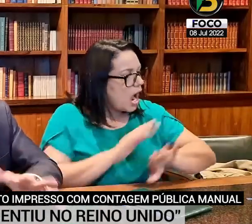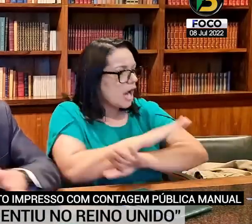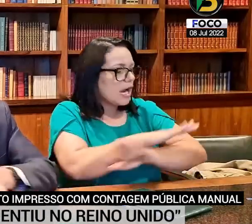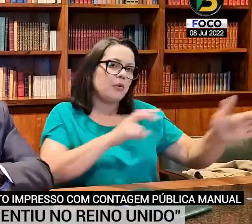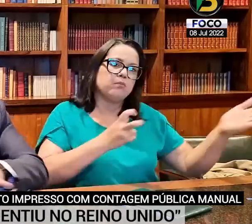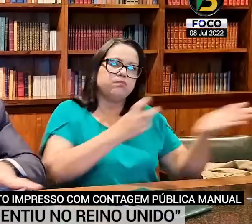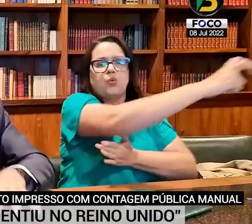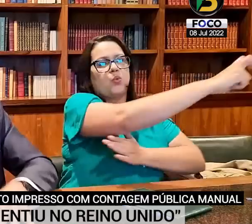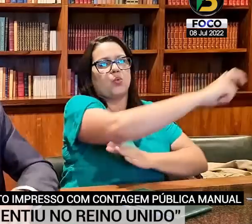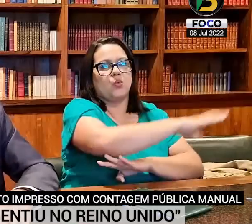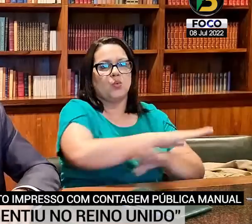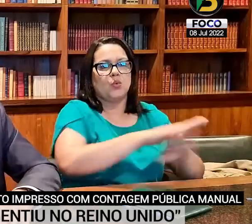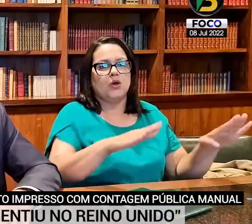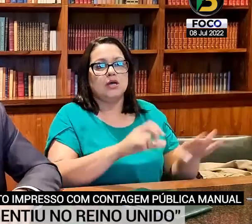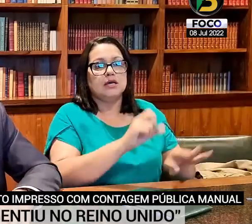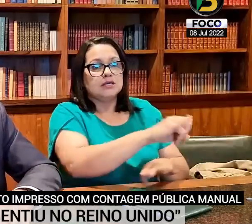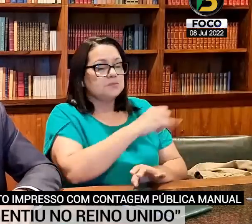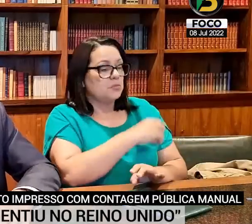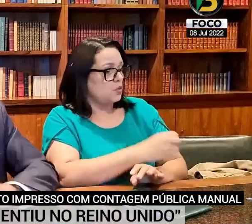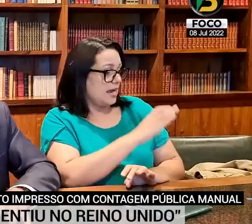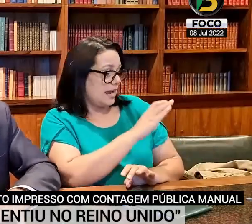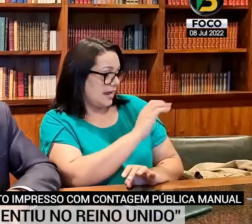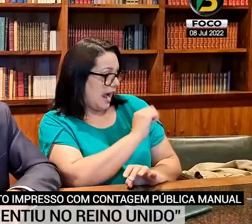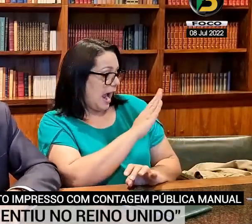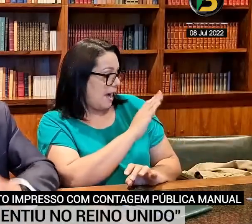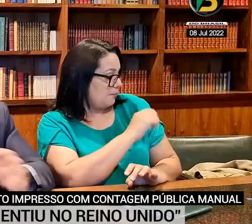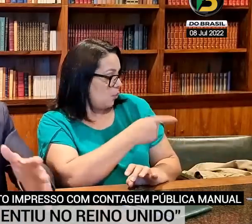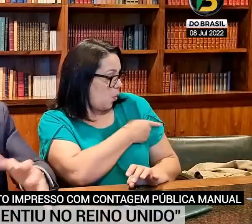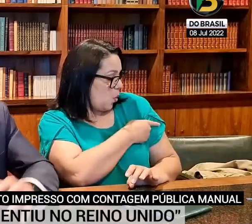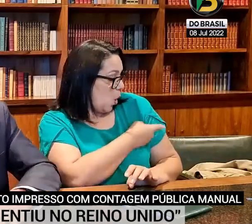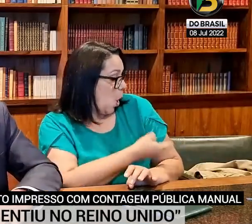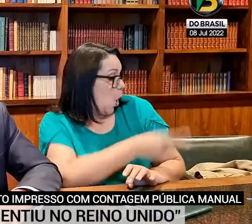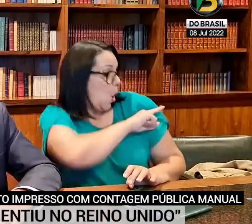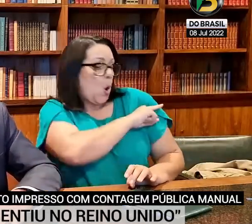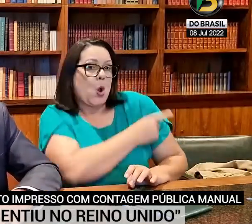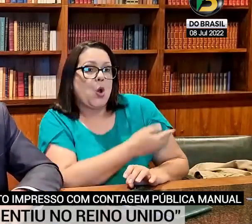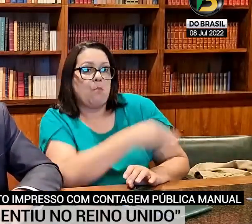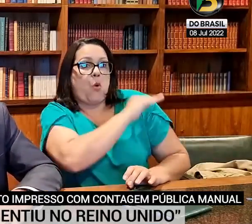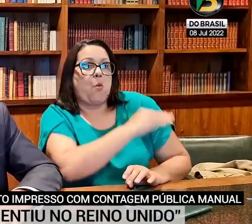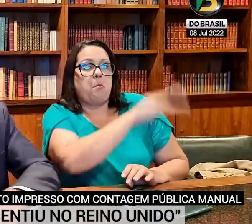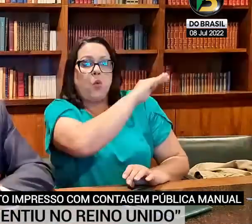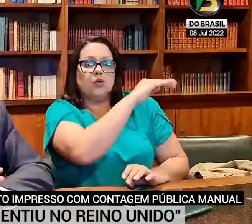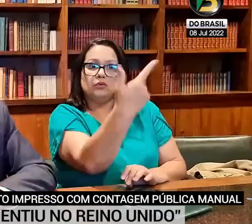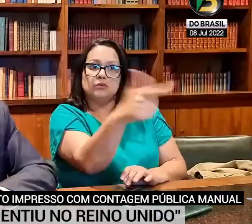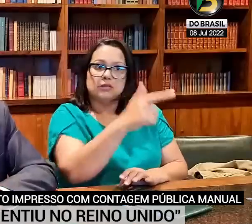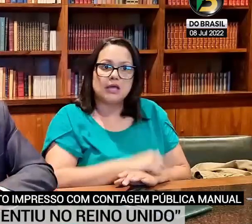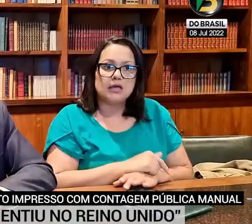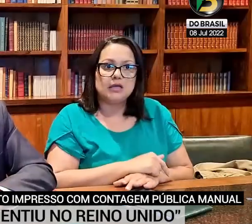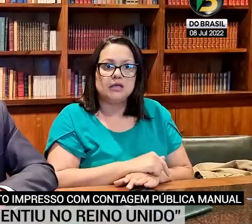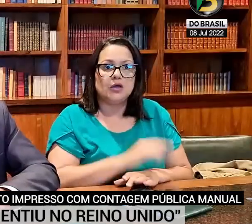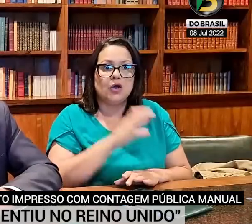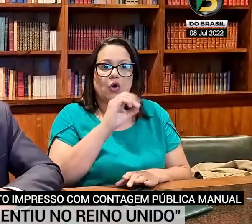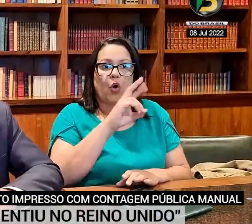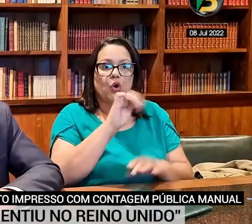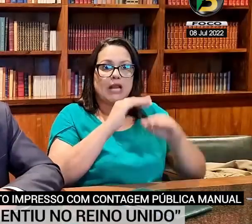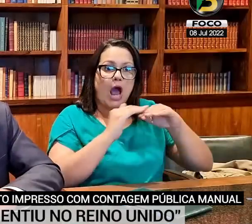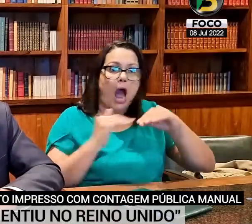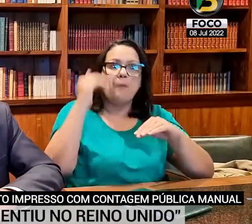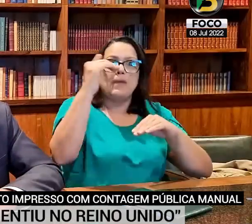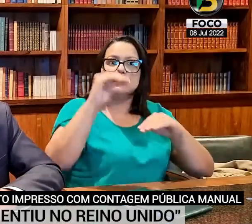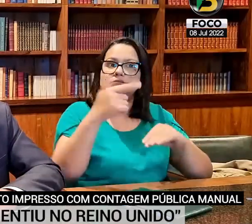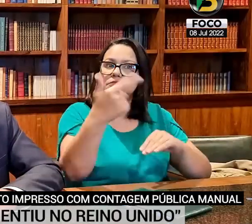se o cabo nem que não presta gelo tu subir internet mente não sai internet se o Coronel mente o woofer